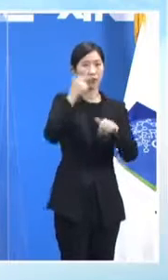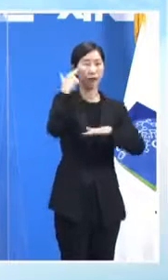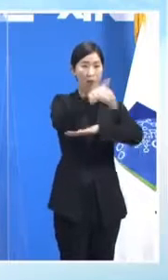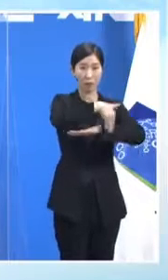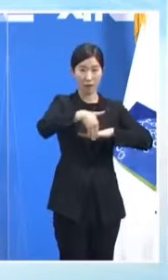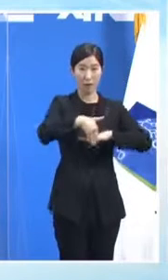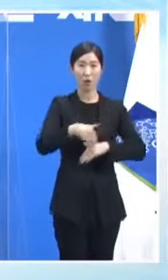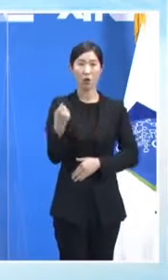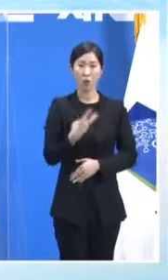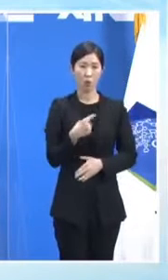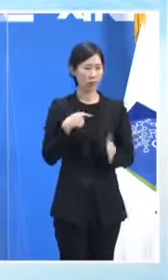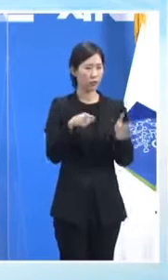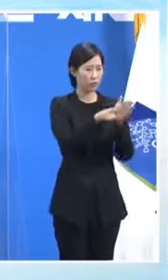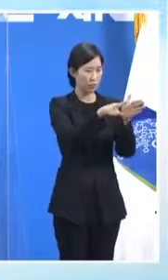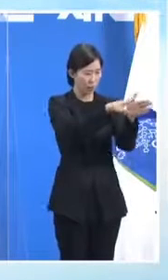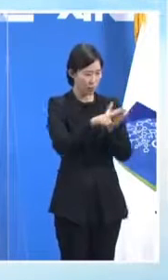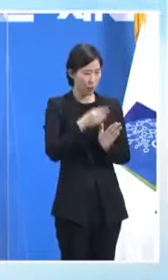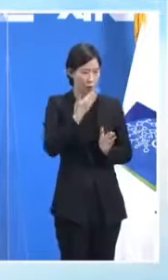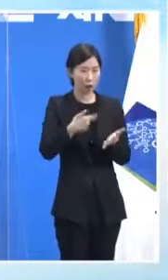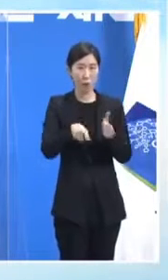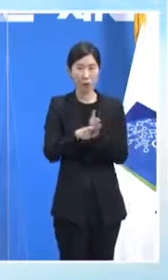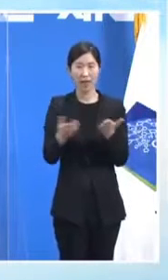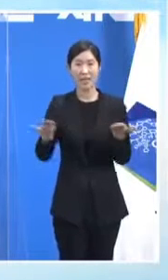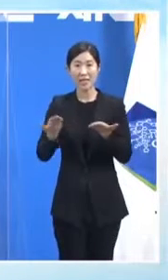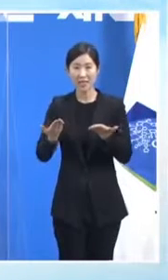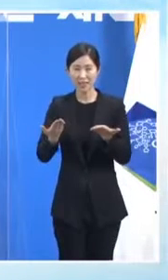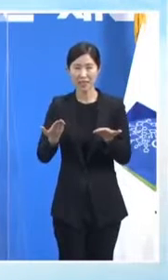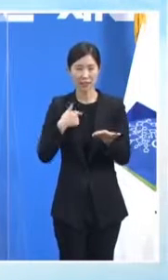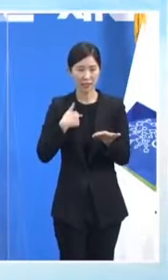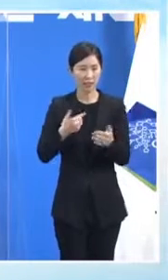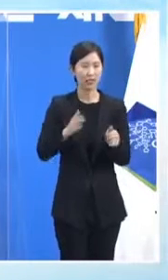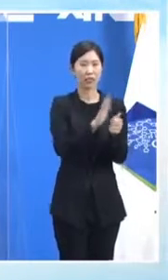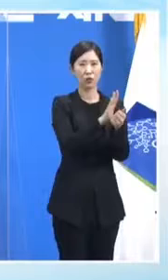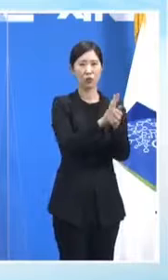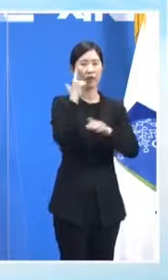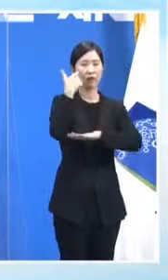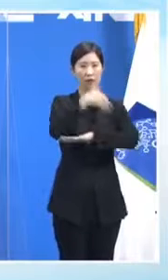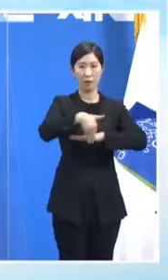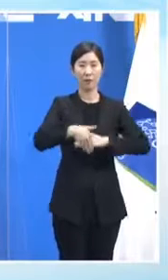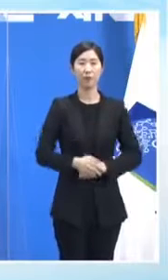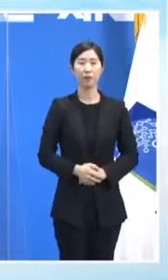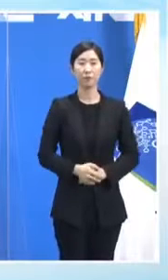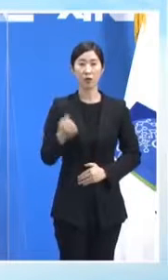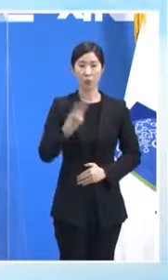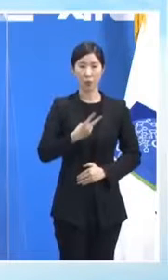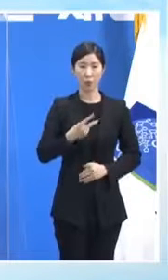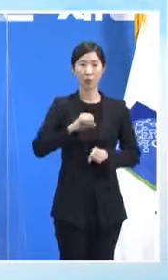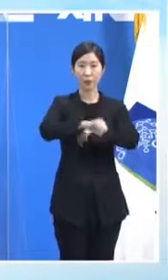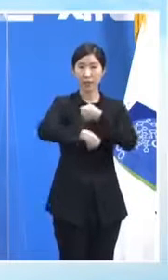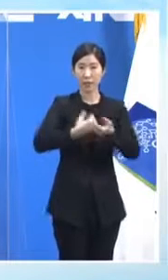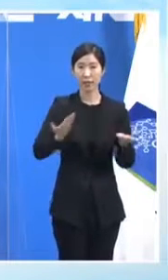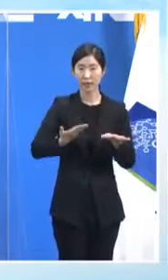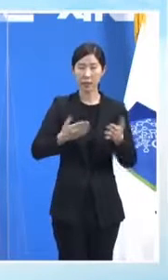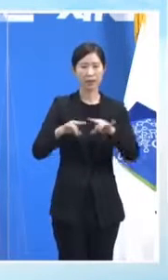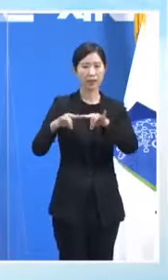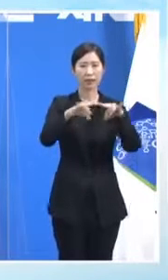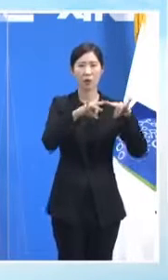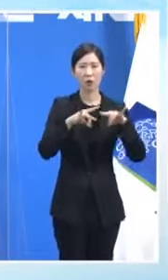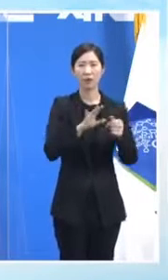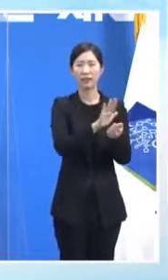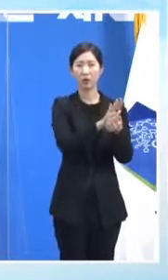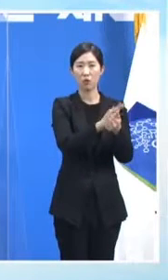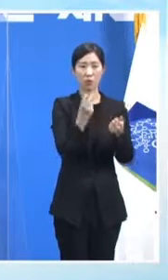신뢰할 수 있는 일감 수주 채널을 제공하도록 하겠습니다. 또한 프리랜서 네트워크 지원과 온라인